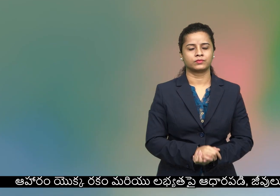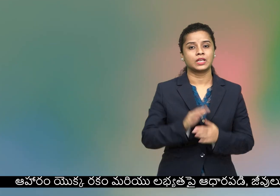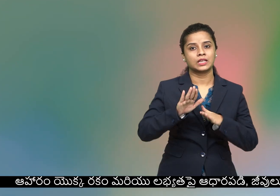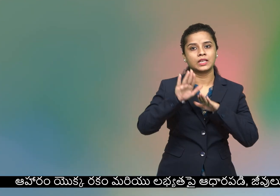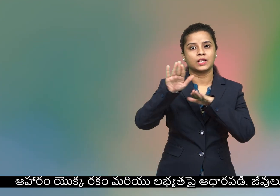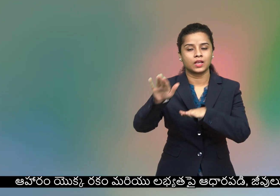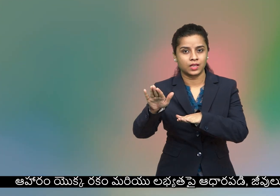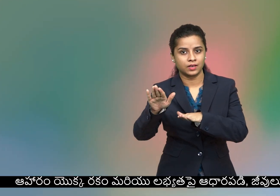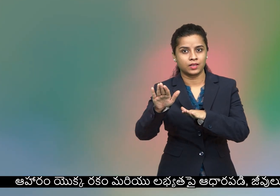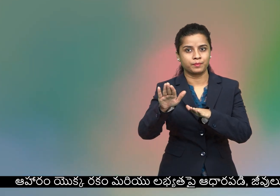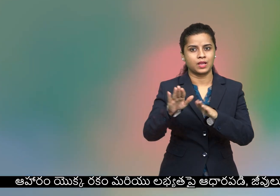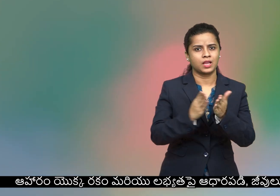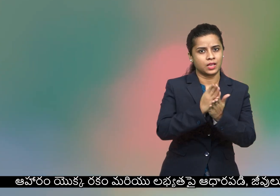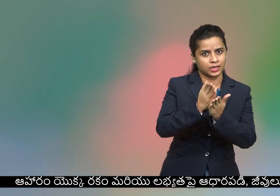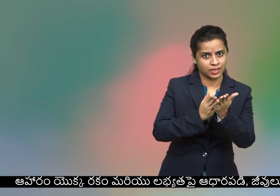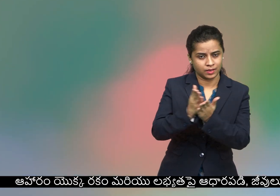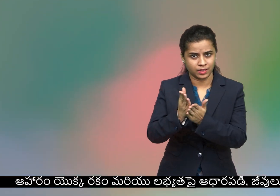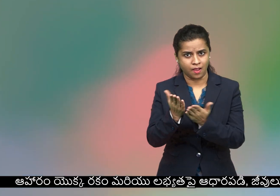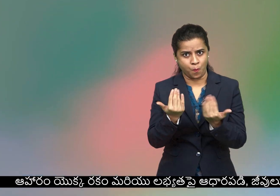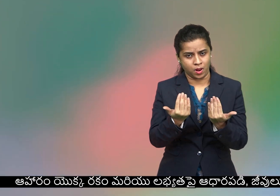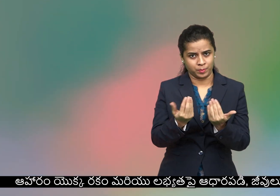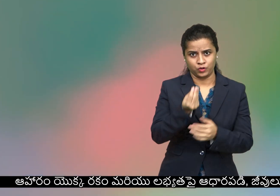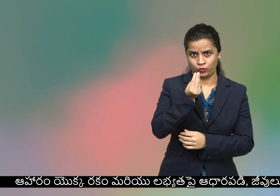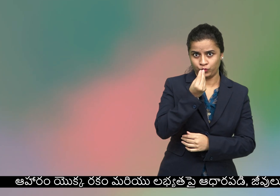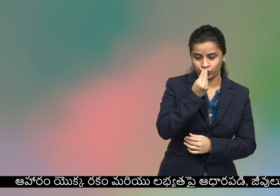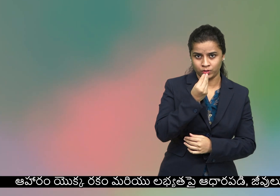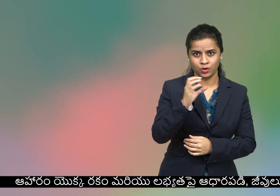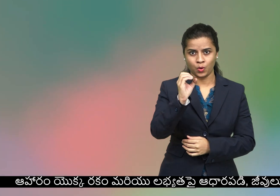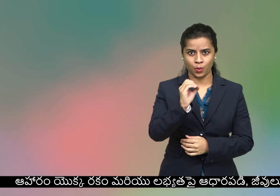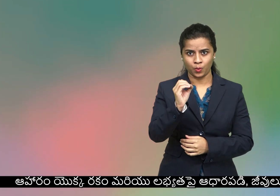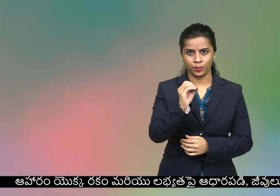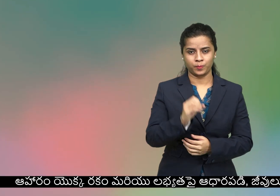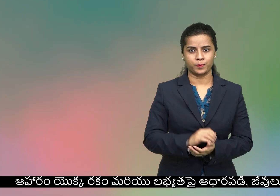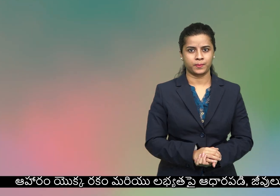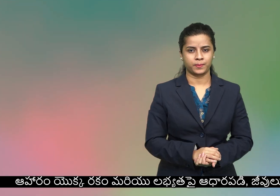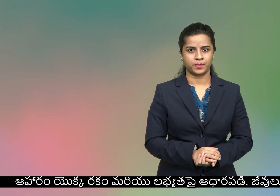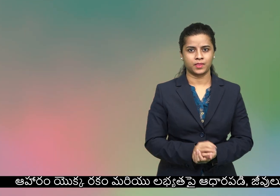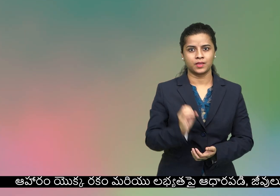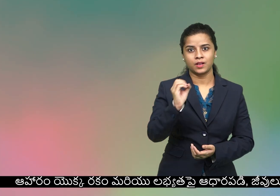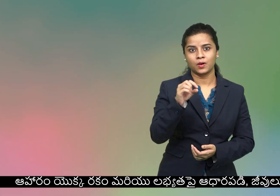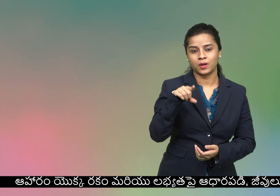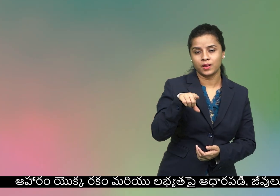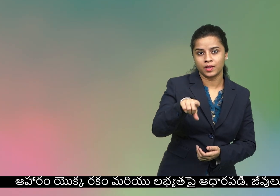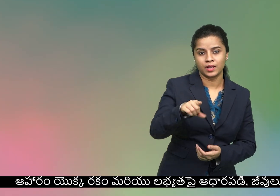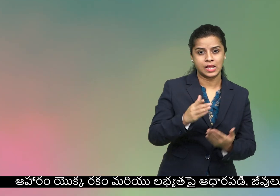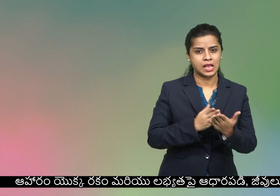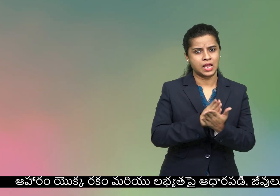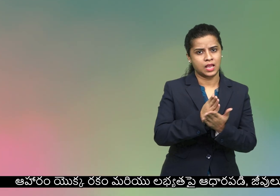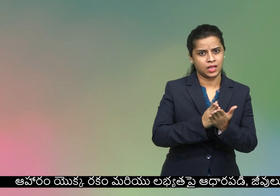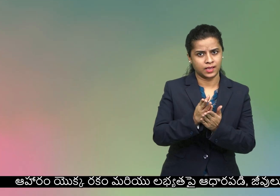ఆహారం యొక్క రకం మరియు లభ్యతపై ఆధారపడి జీవులు ఆహారం తీసుకోవడం కోసం